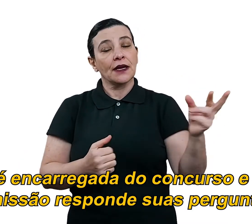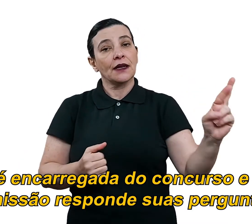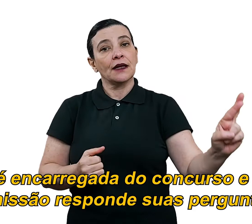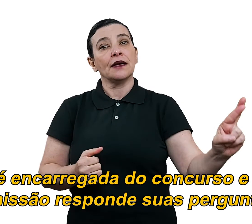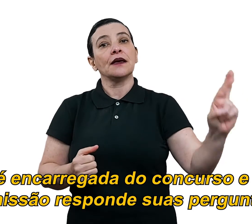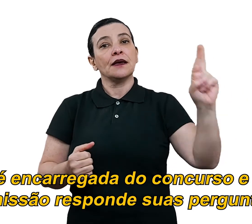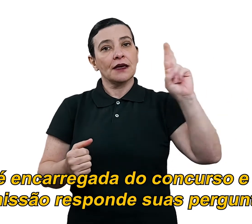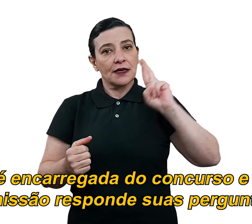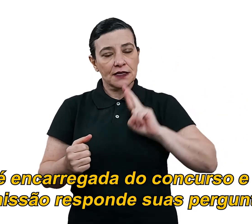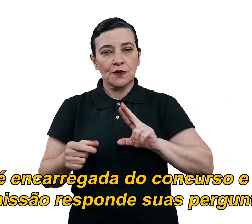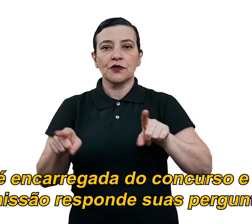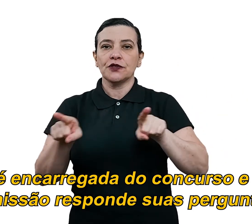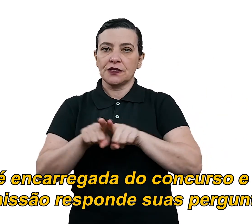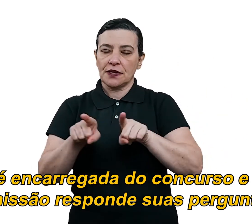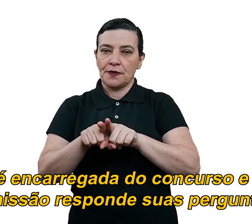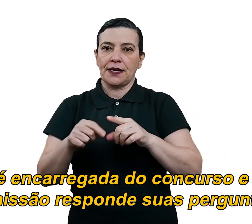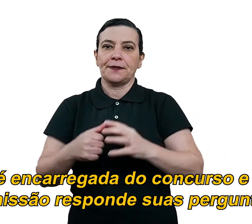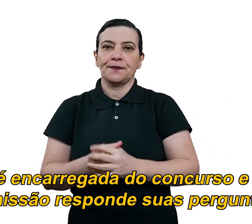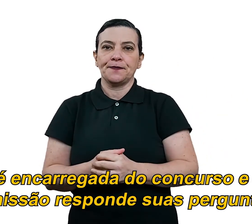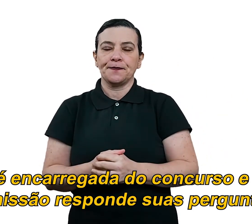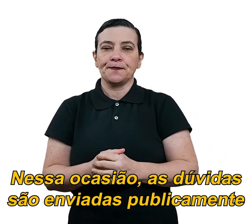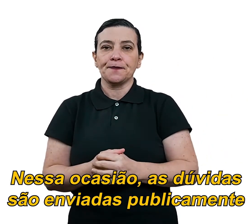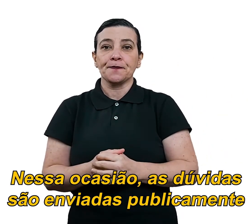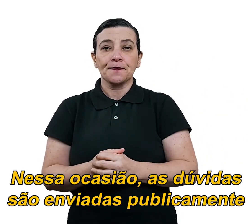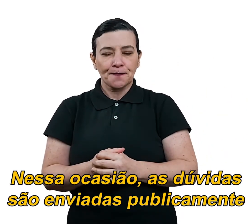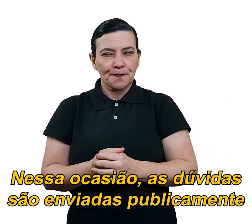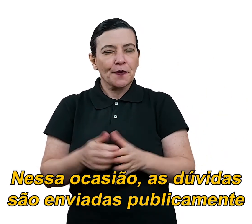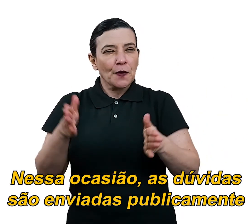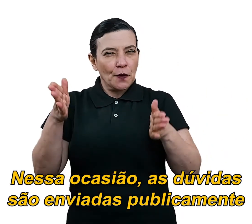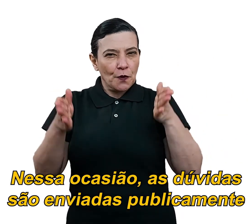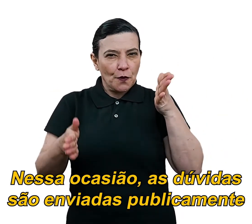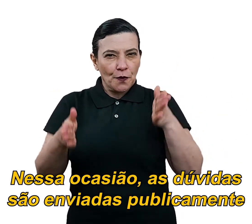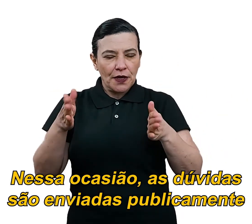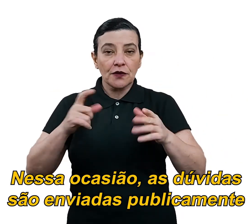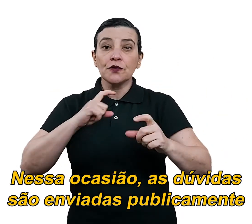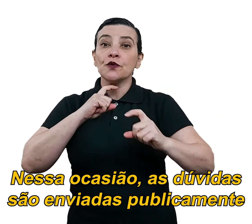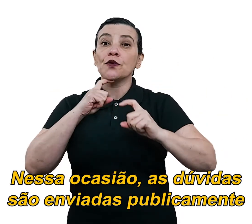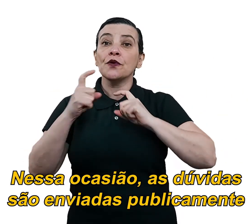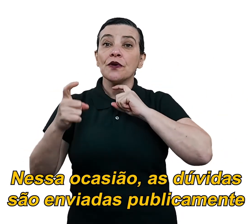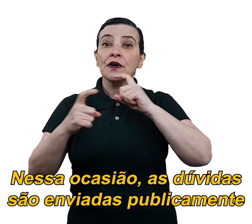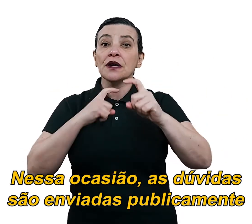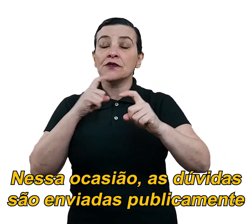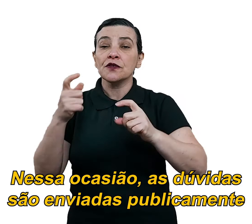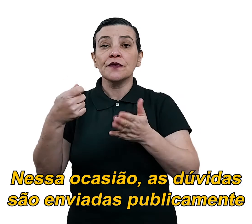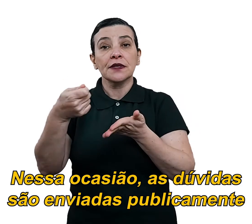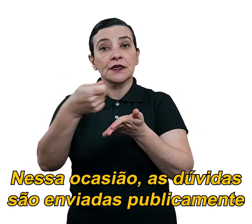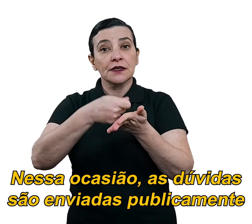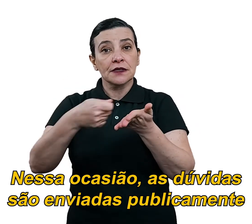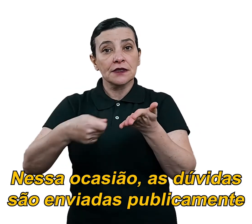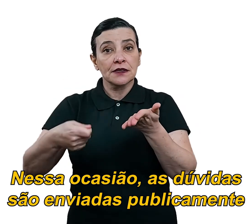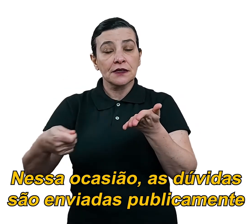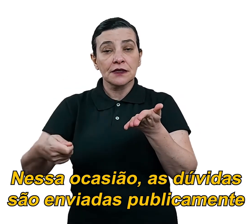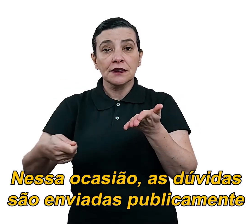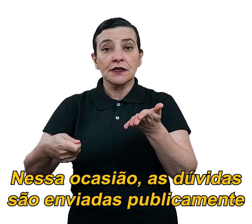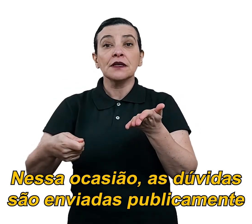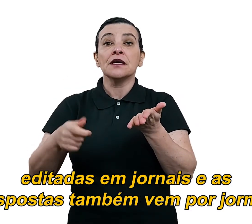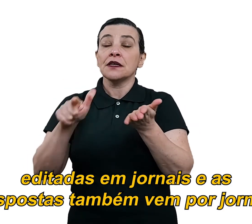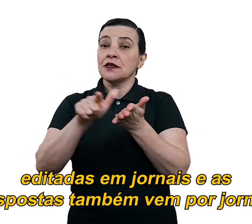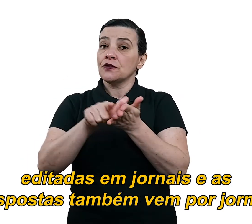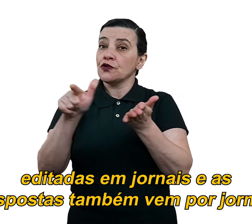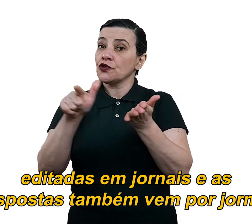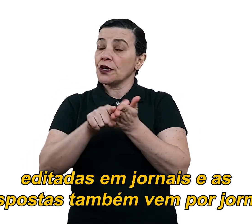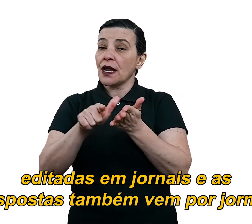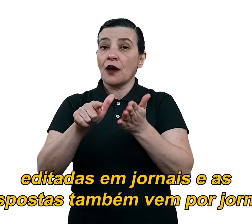e essa comissão responde as suas perguntas. Tá certo? Nessa ocasião, as dúvidas são enviadas